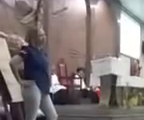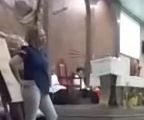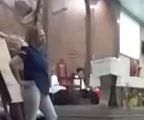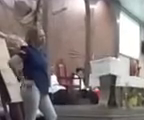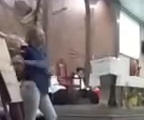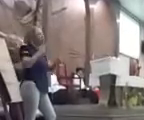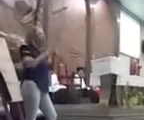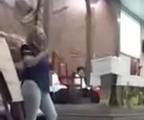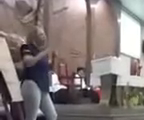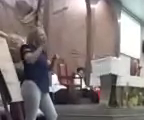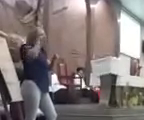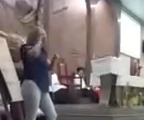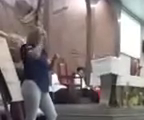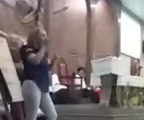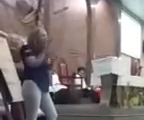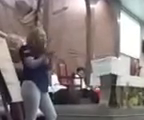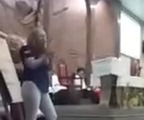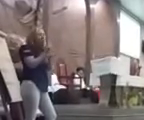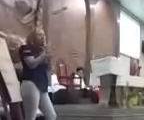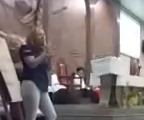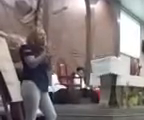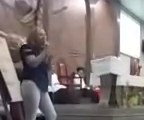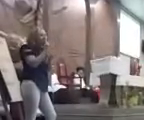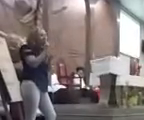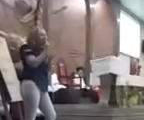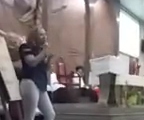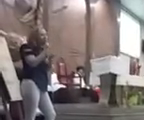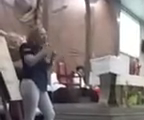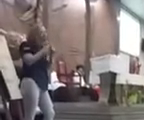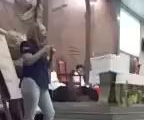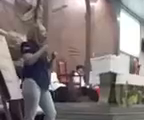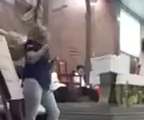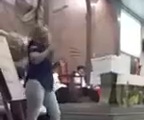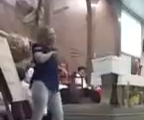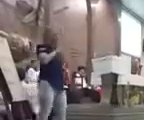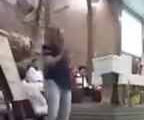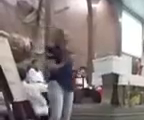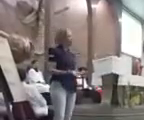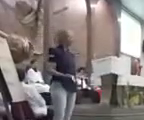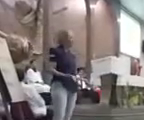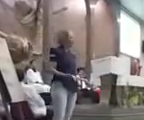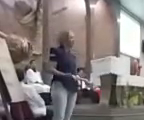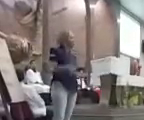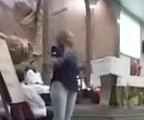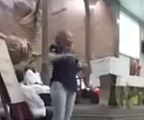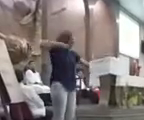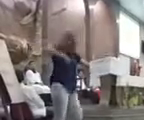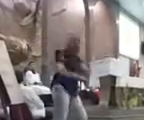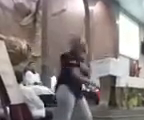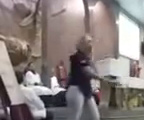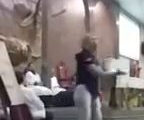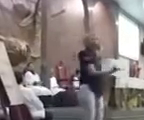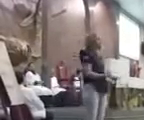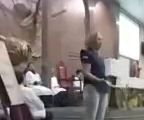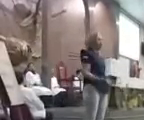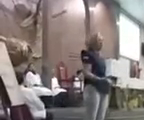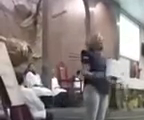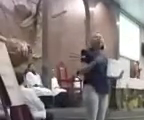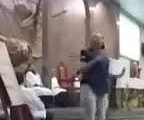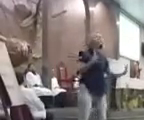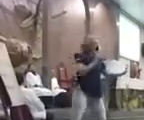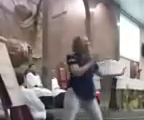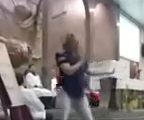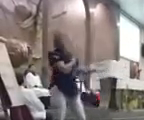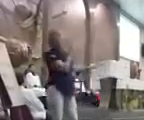de pouca fé, porque não temos coragem de nos aprofundar, porque está bom, Pai, do